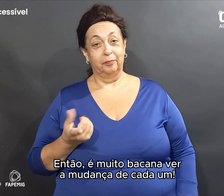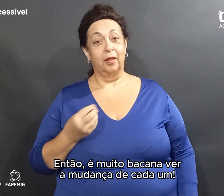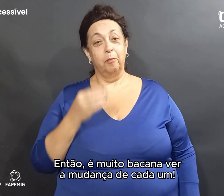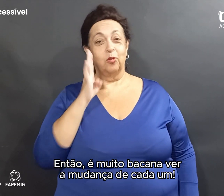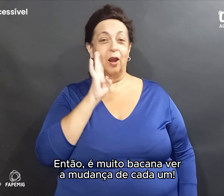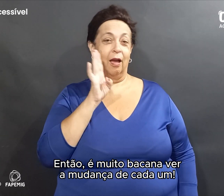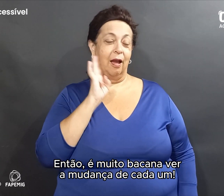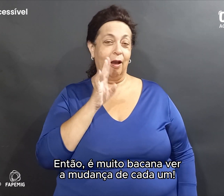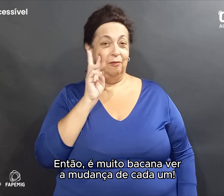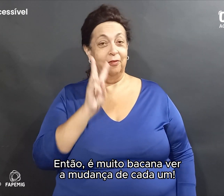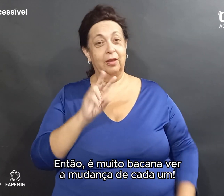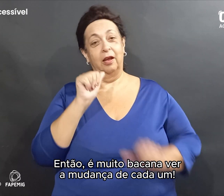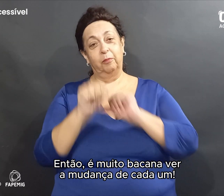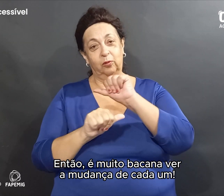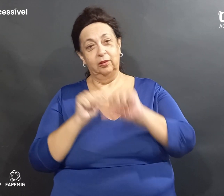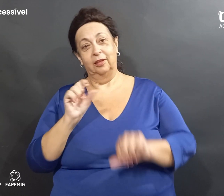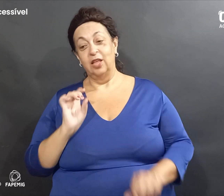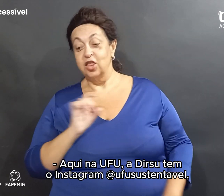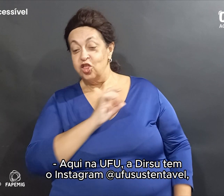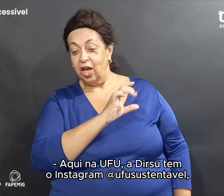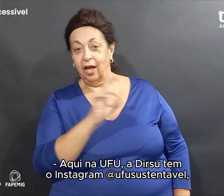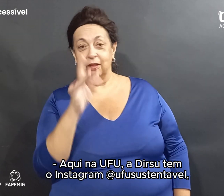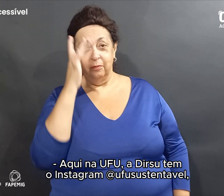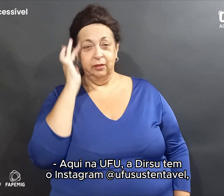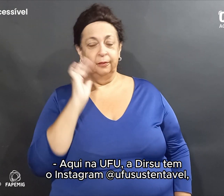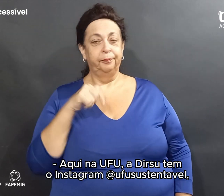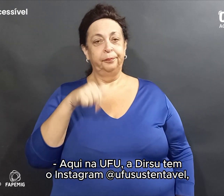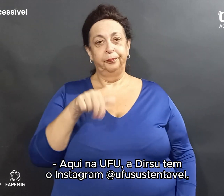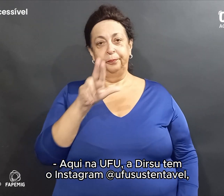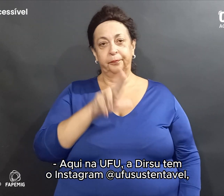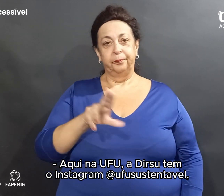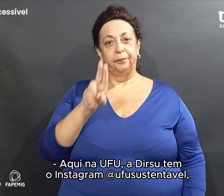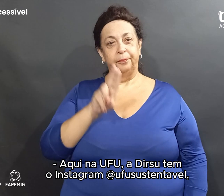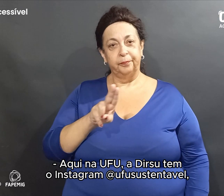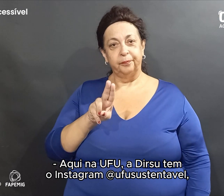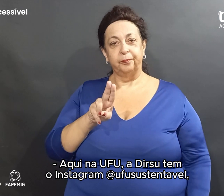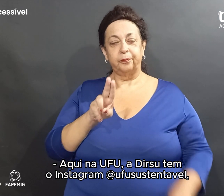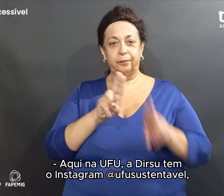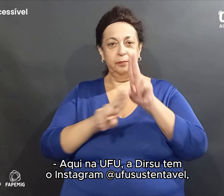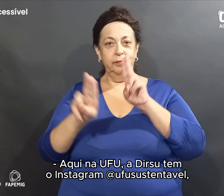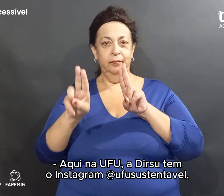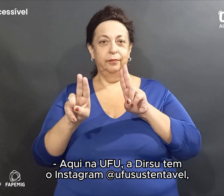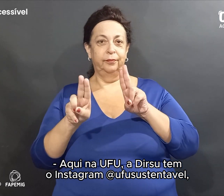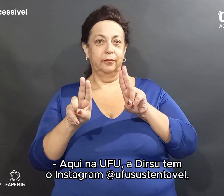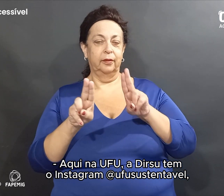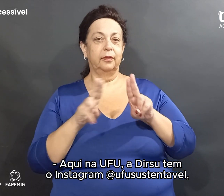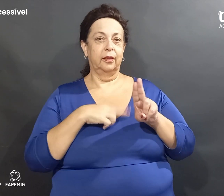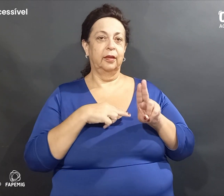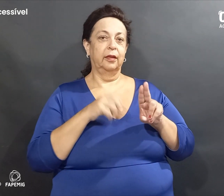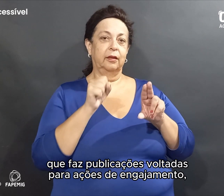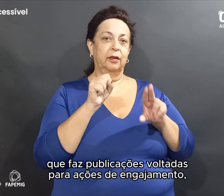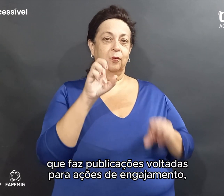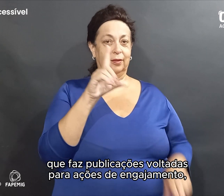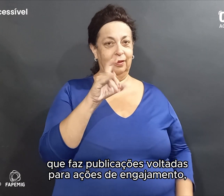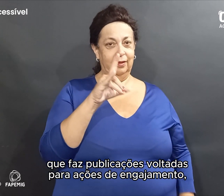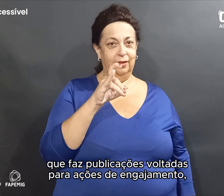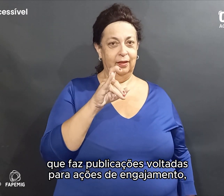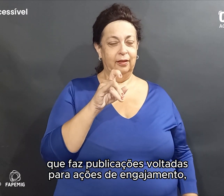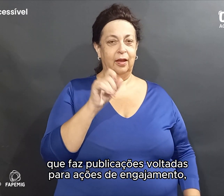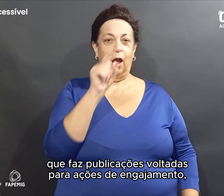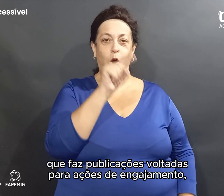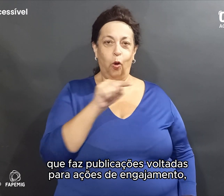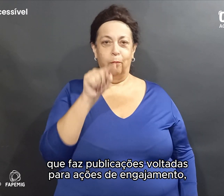muito bacana ver a mudança de cada um. Aqui na UFO, a Dirsul tem o Instagram @UFOSustentável, que faz